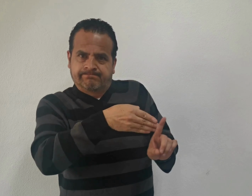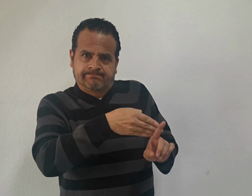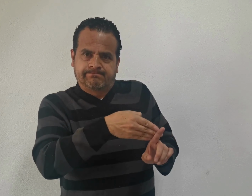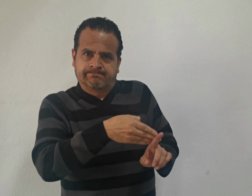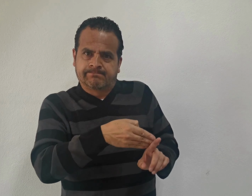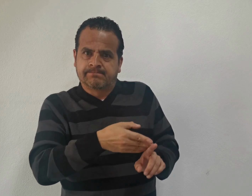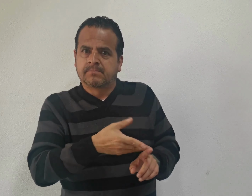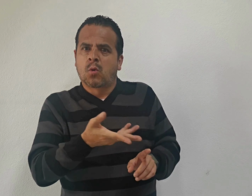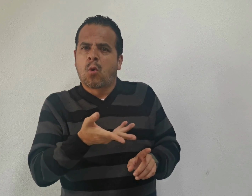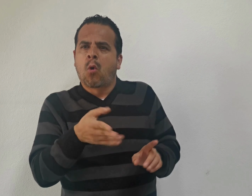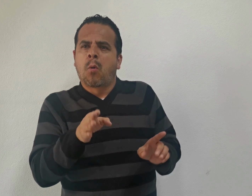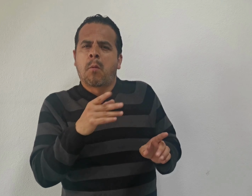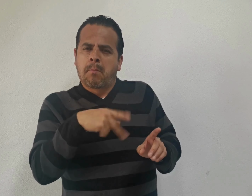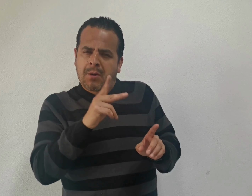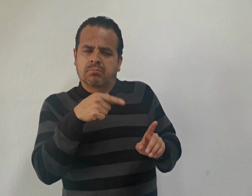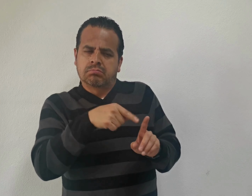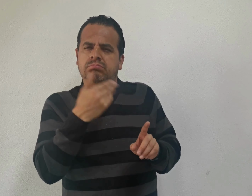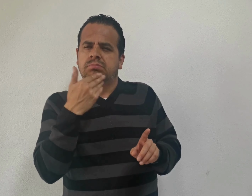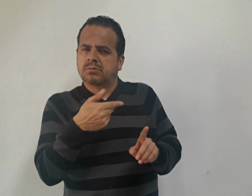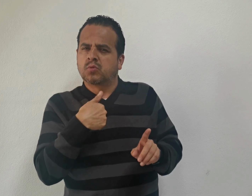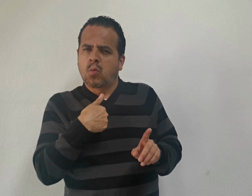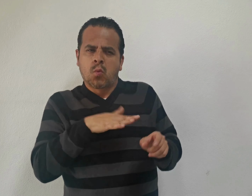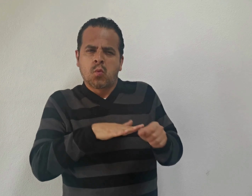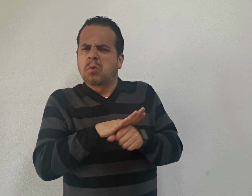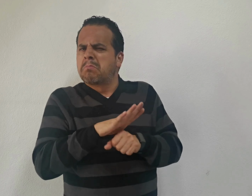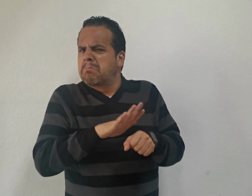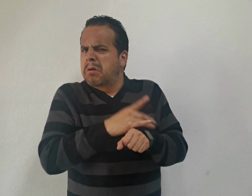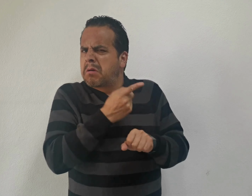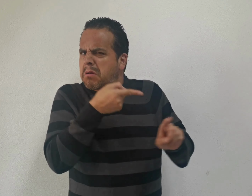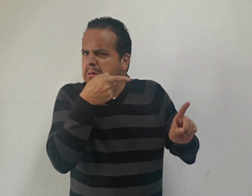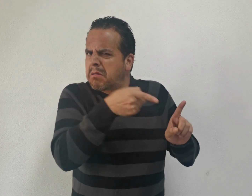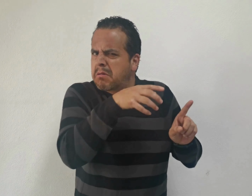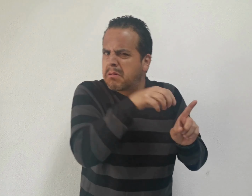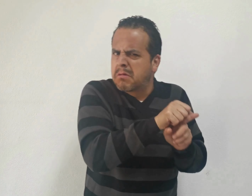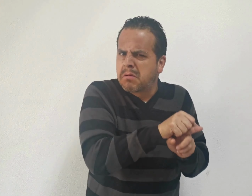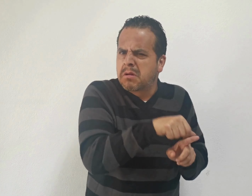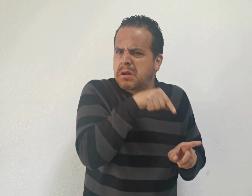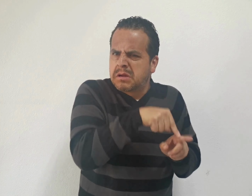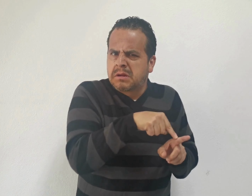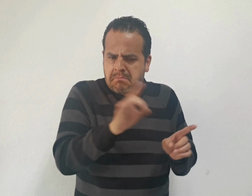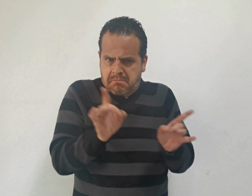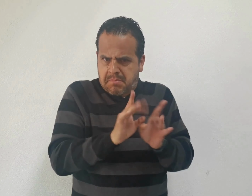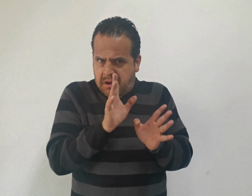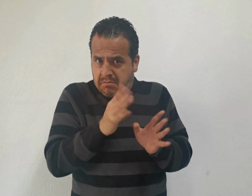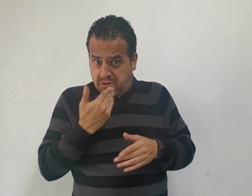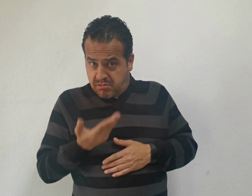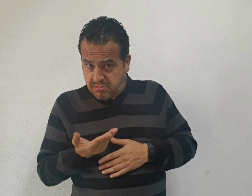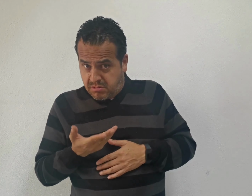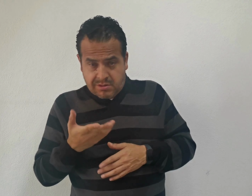el Por qué Estoy poniéndome esos objetivos no O sea ir más allá del mero objetivo y pensar en qué me